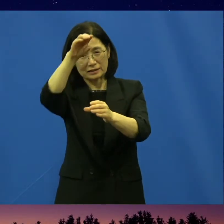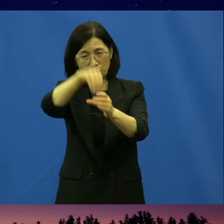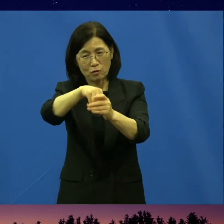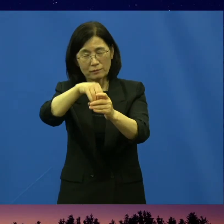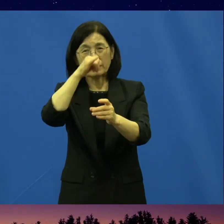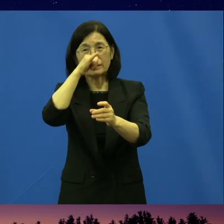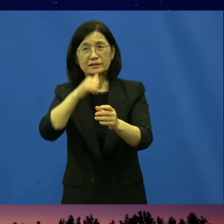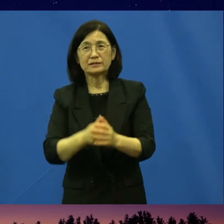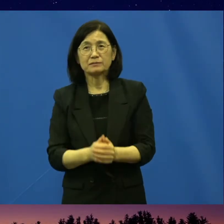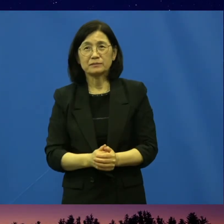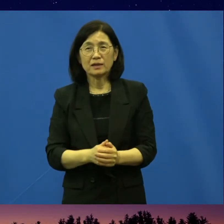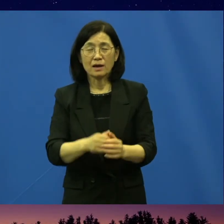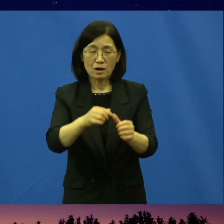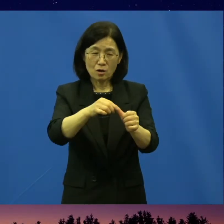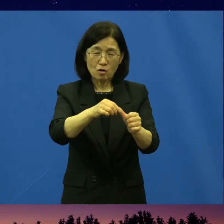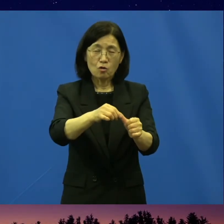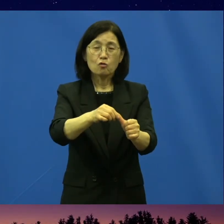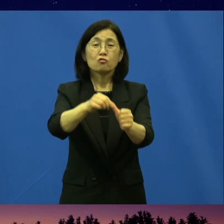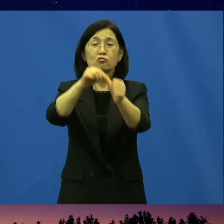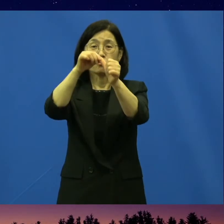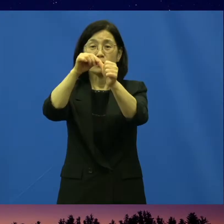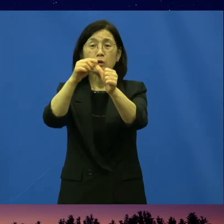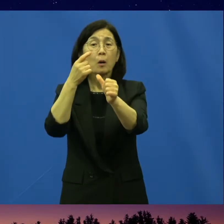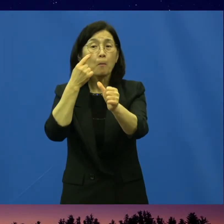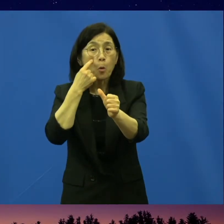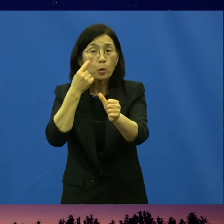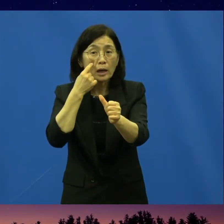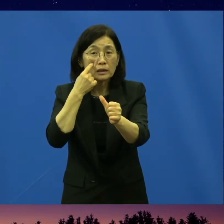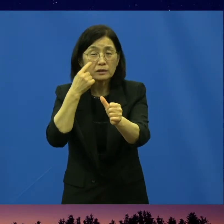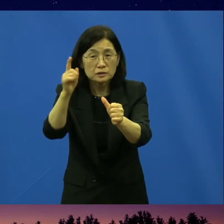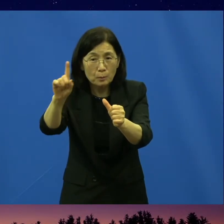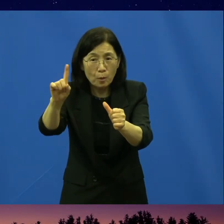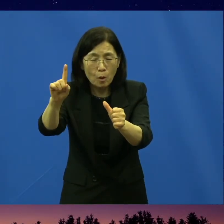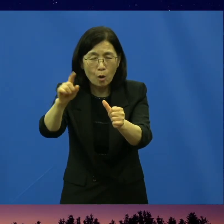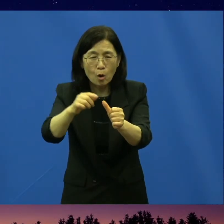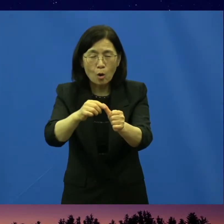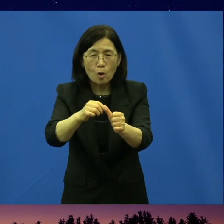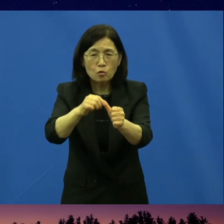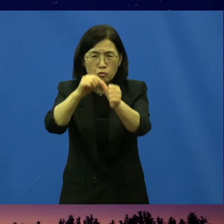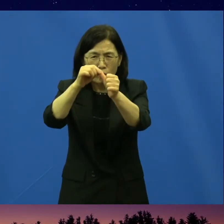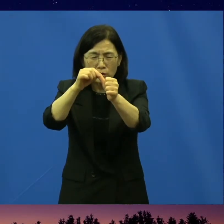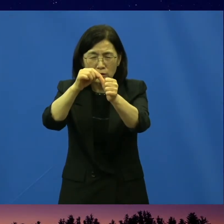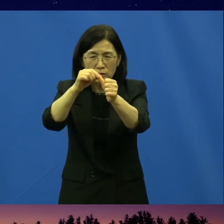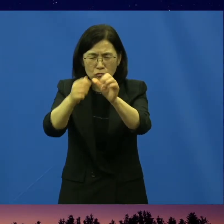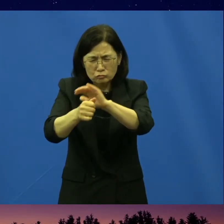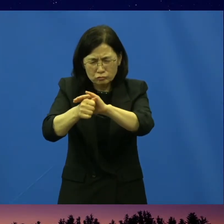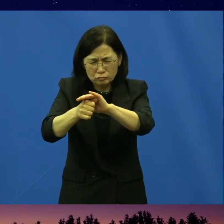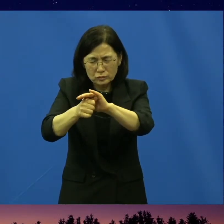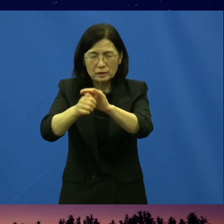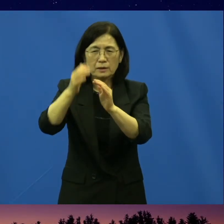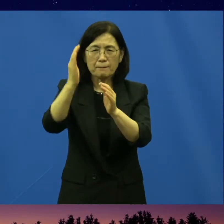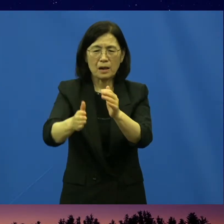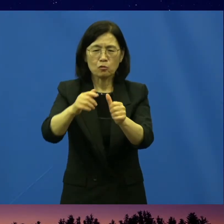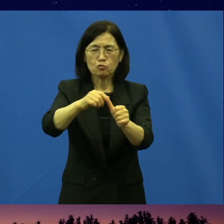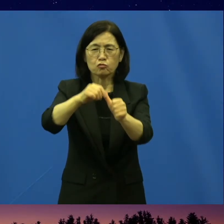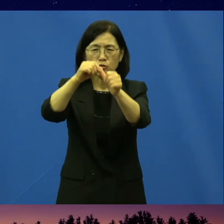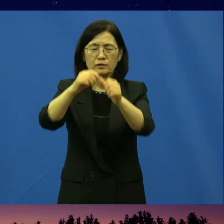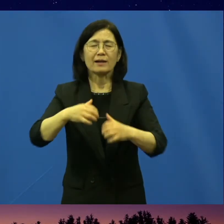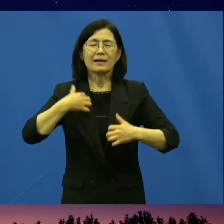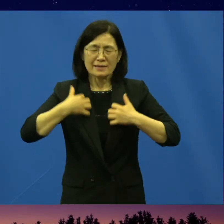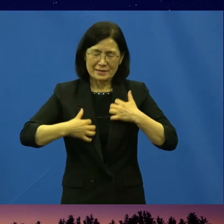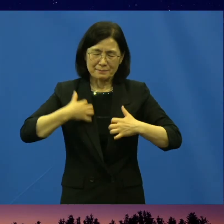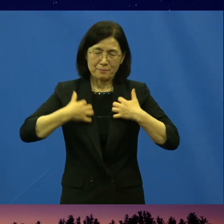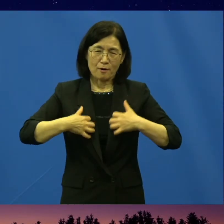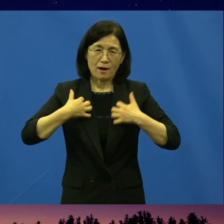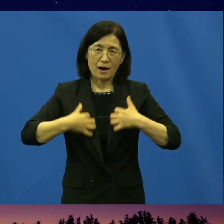구원을 즐기라라는 거예요. 움츠러있지 말고 구원을 기뻐하고